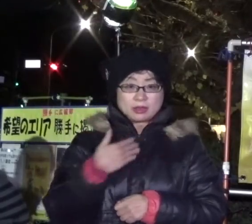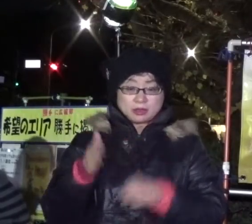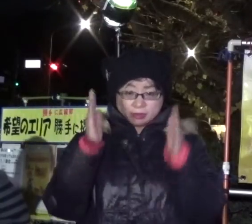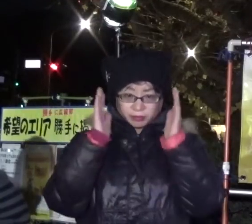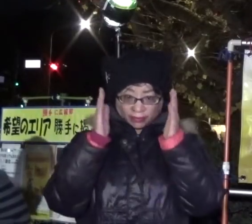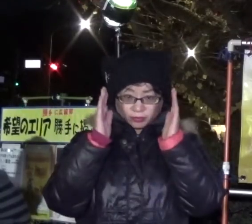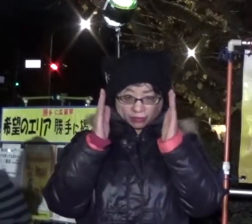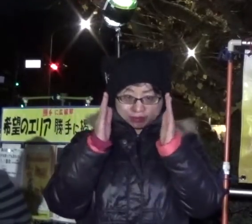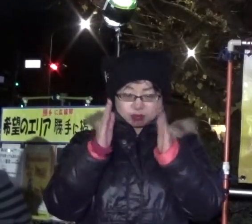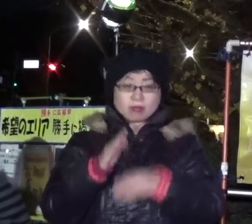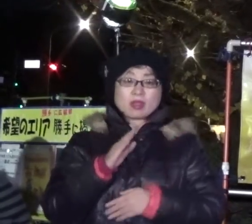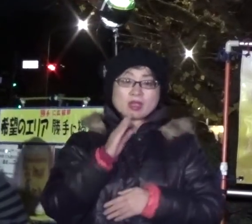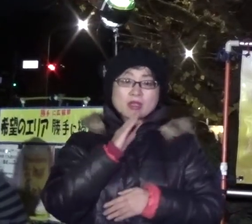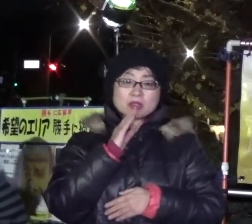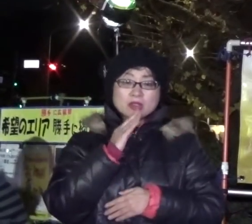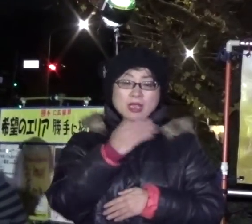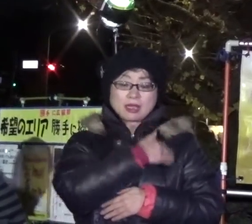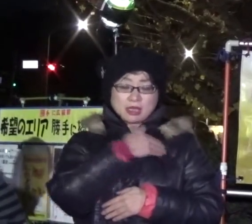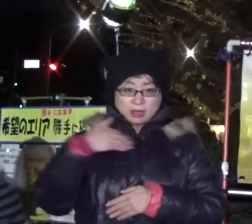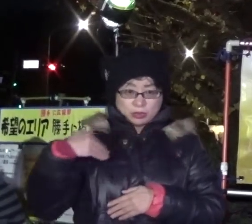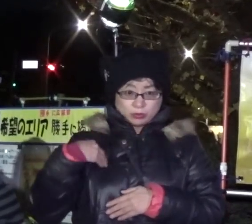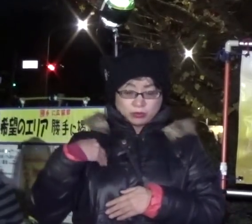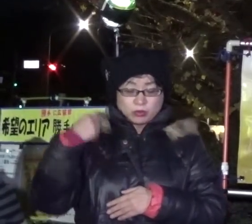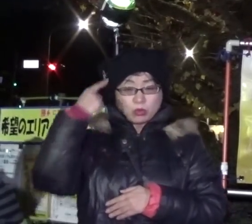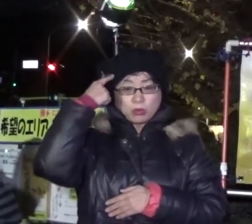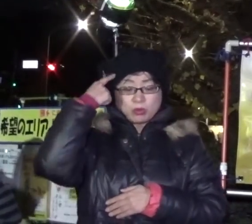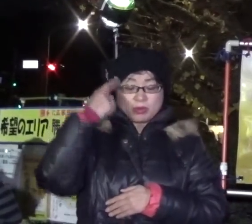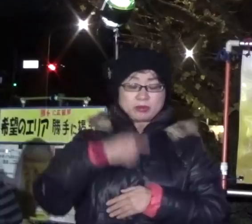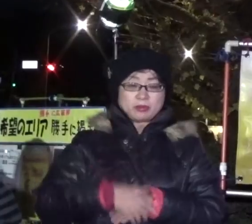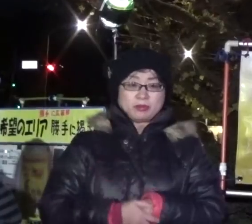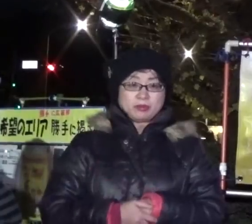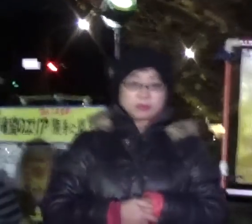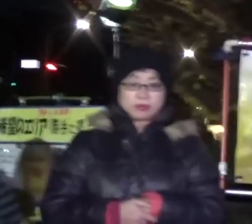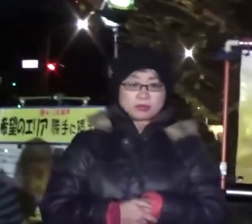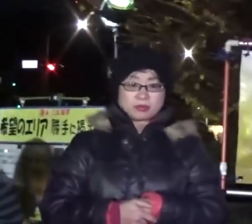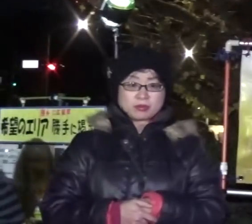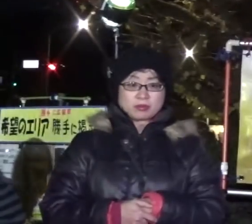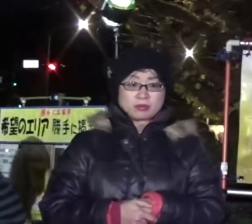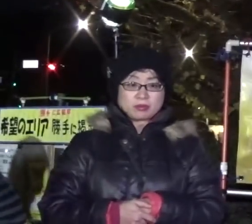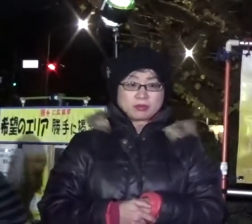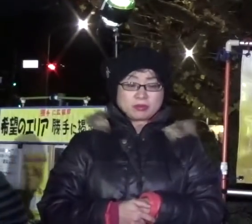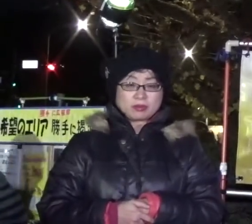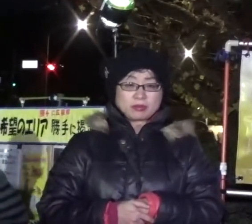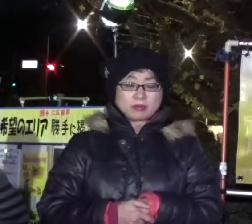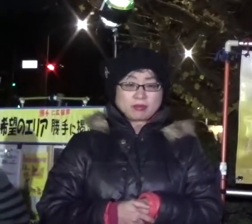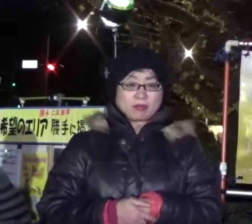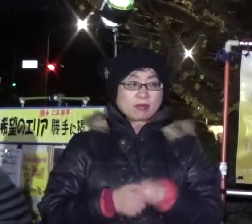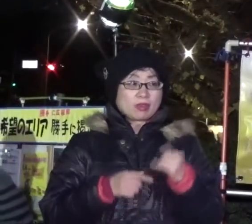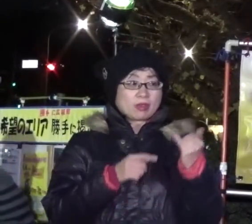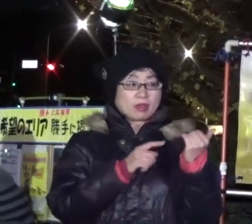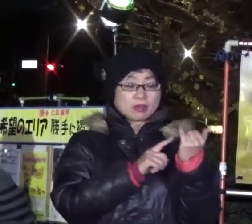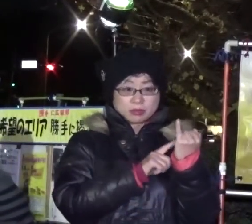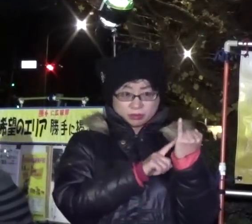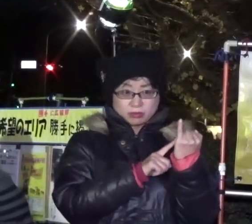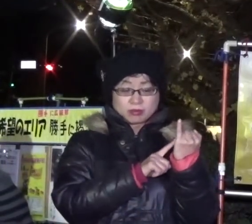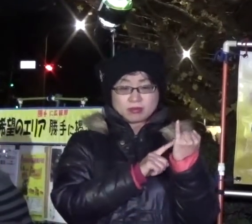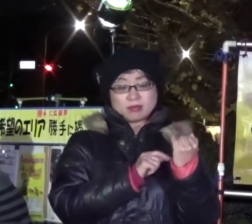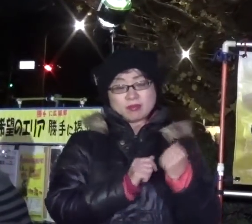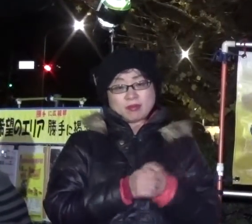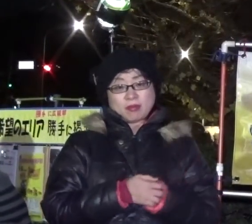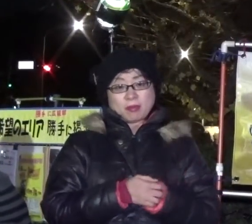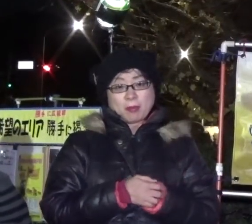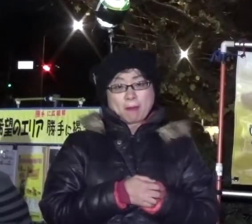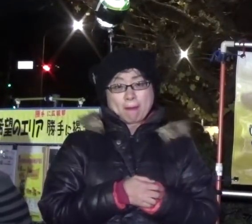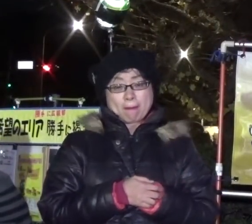ていずれ実現できると僕は考えてるんです。でその点ね、その点飛鳥さんがすごいなと思うのは、今ここ